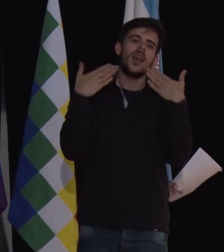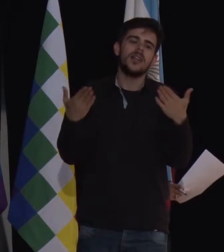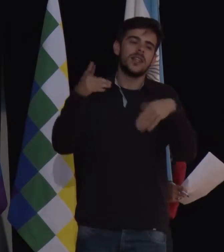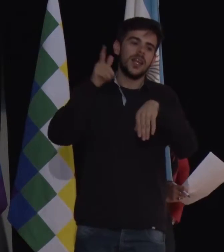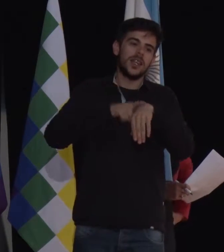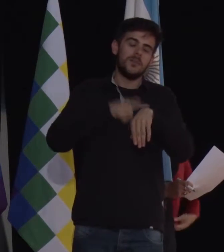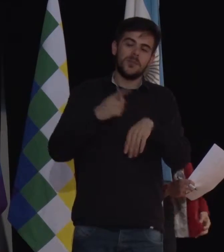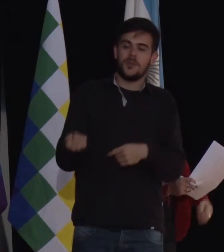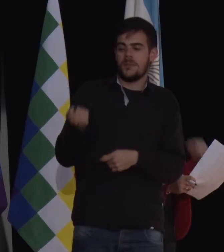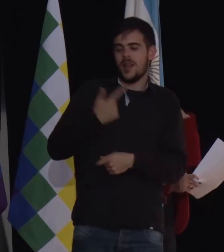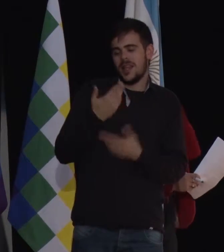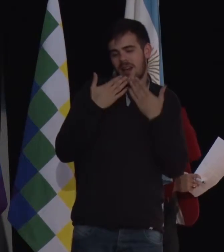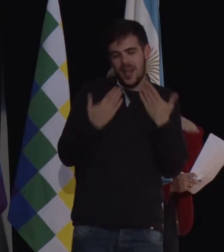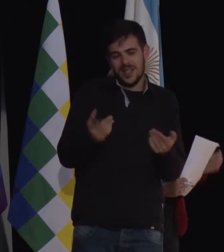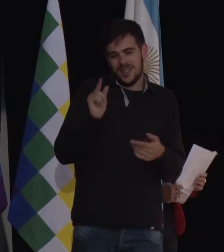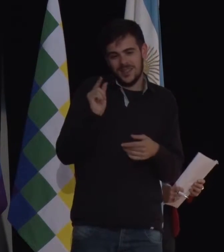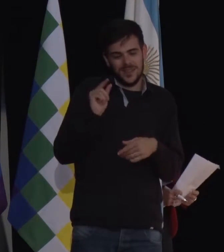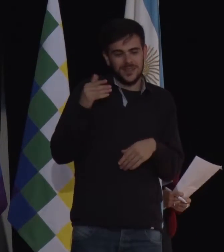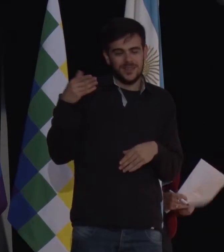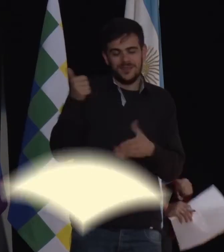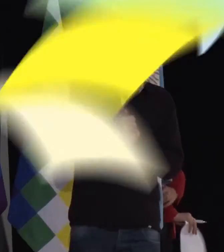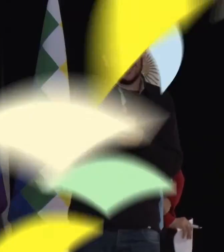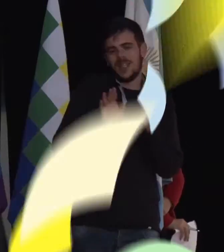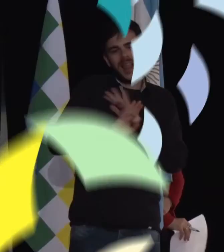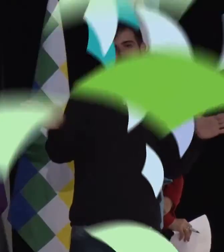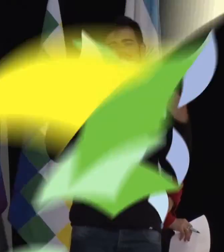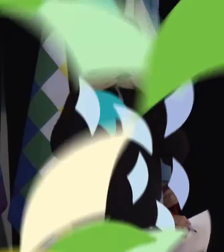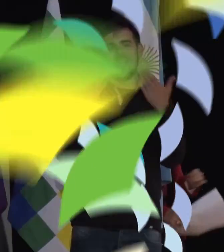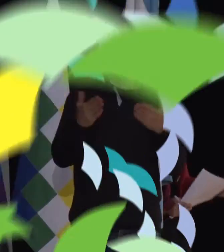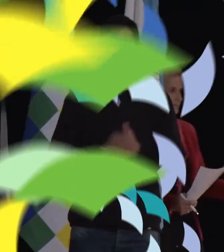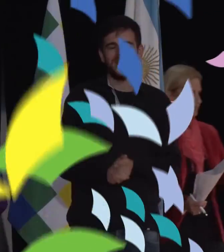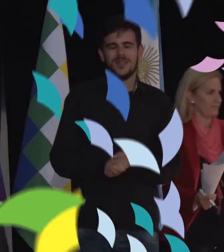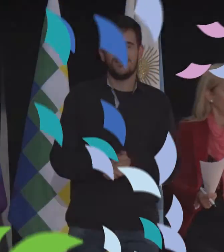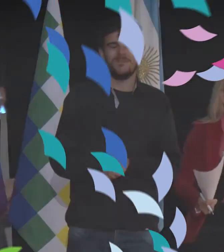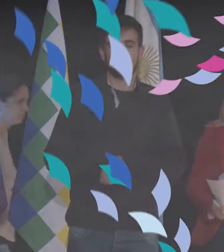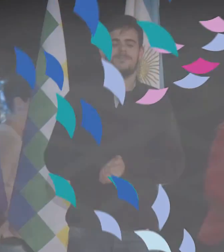ofrecido y nada más. Muchas gracias.